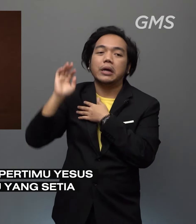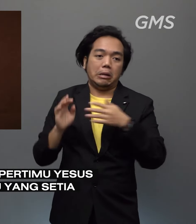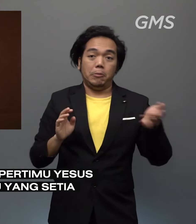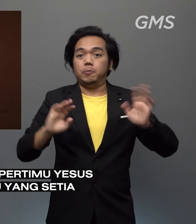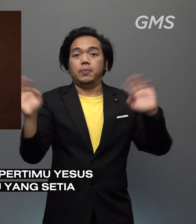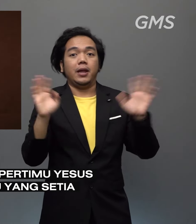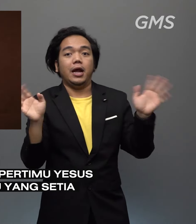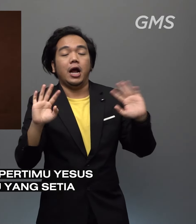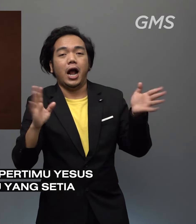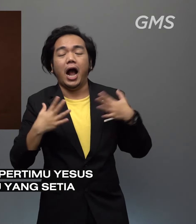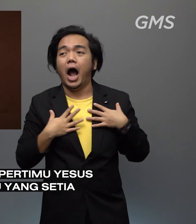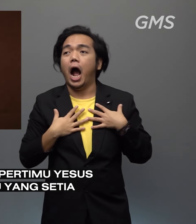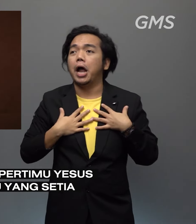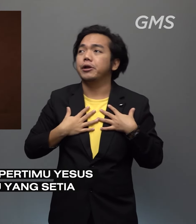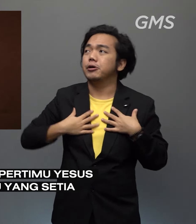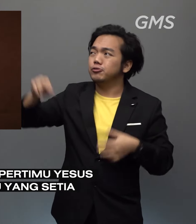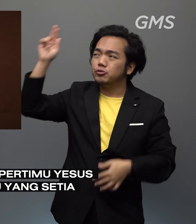Tiada